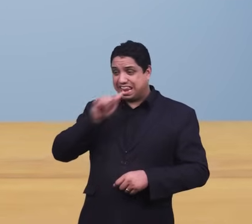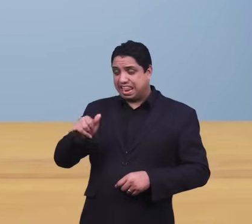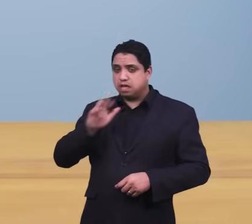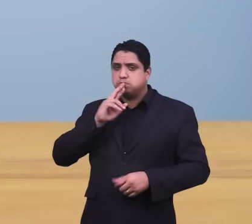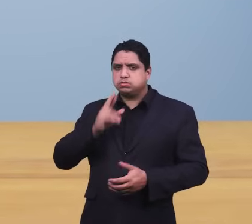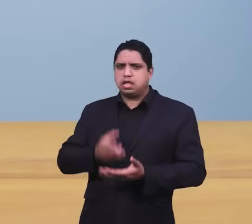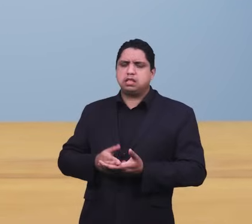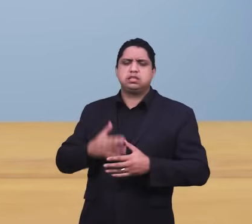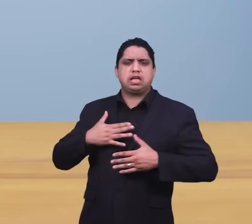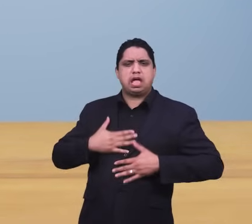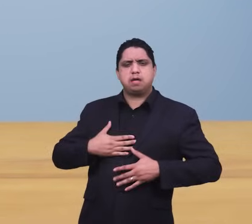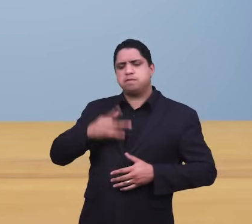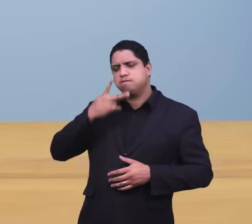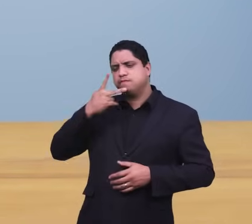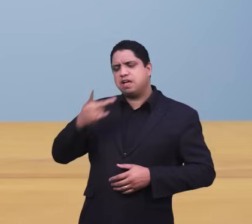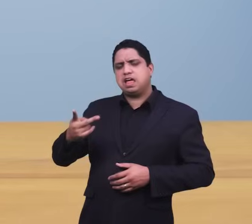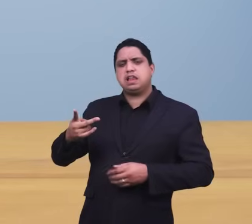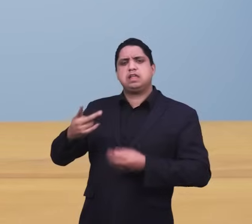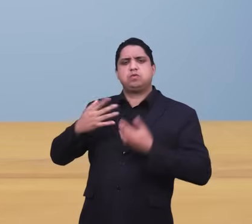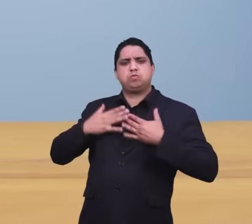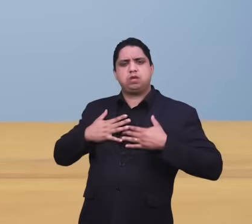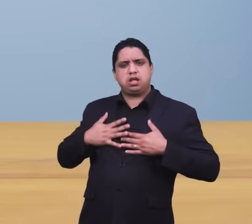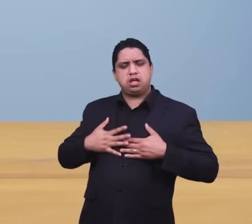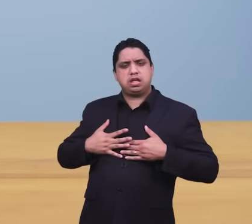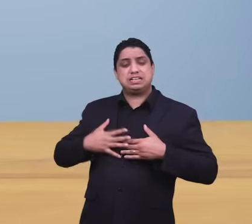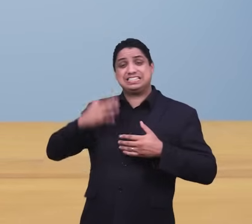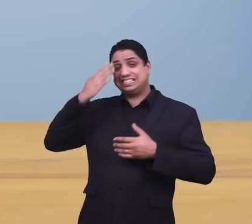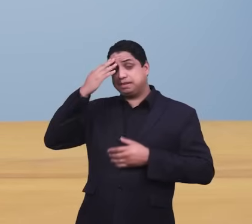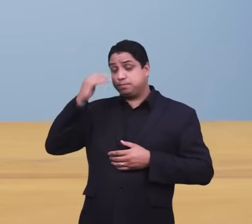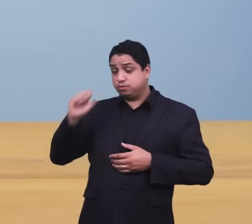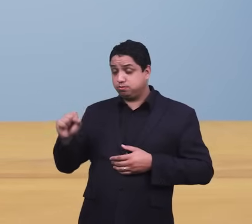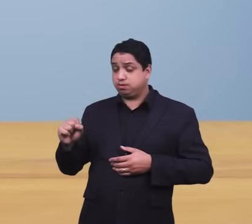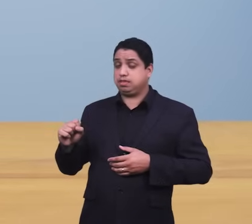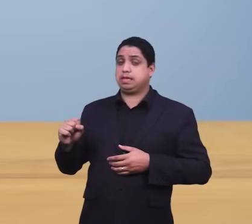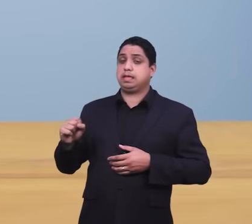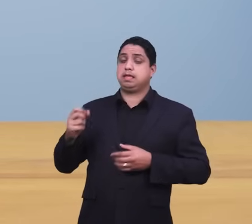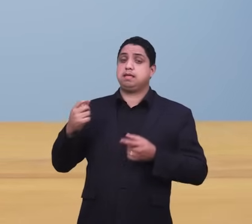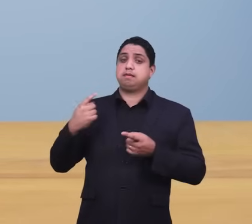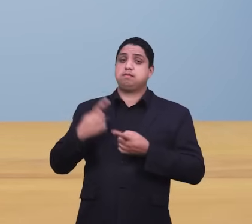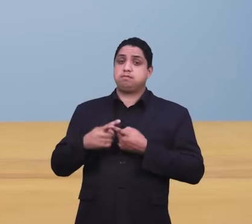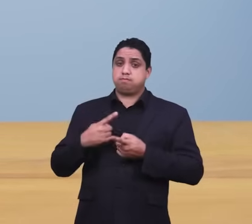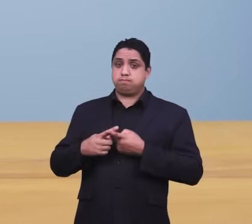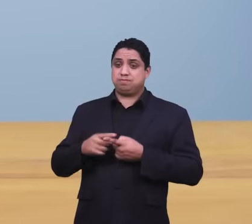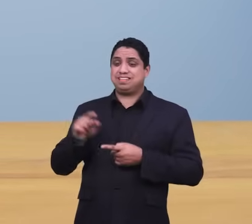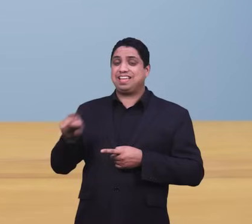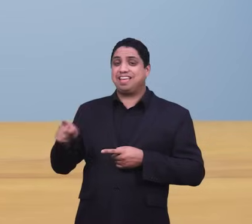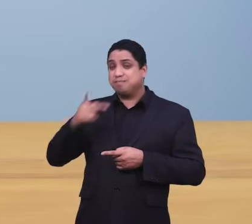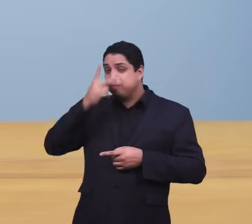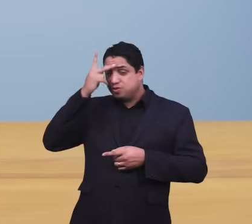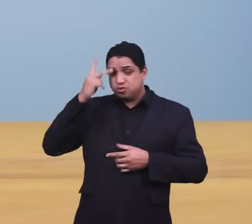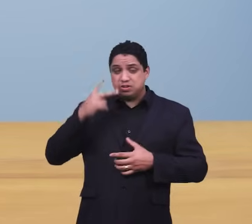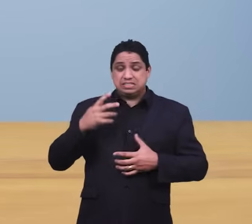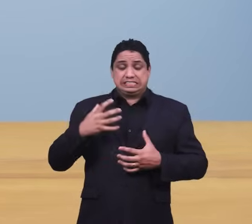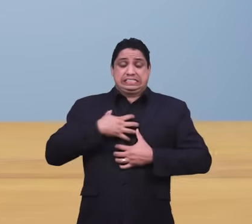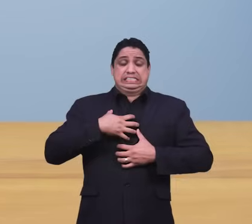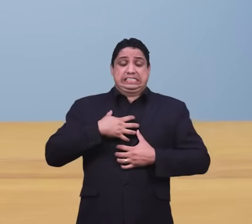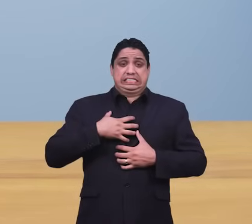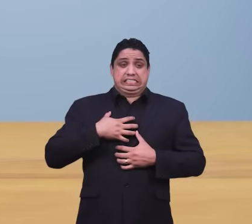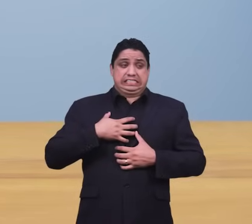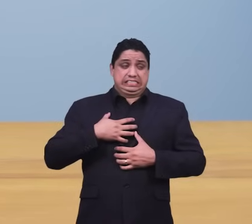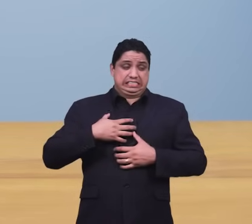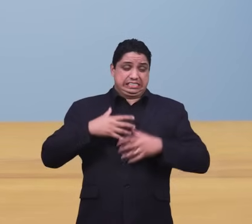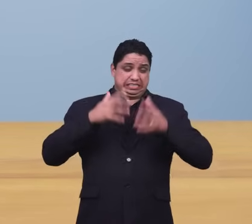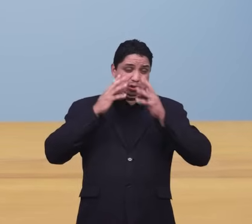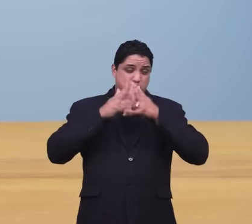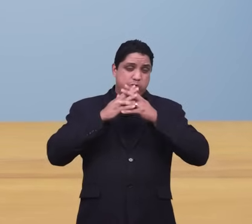pessoa, ela é uma, com as suas características, e o diagnóstico é uma dessas características. Eu espero que tenha ficado